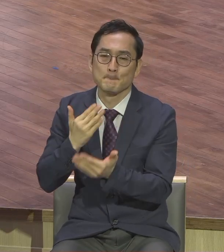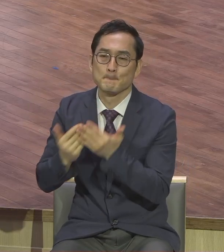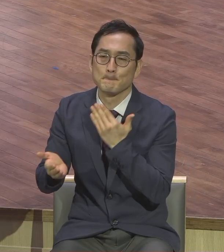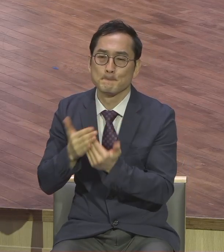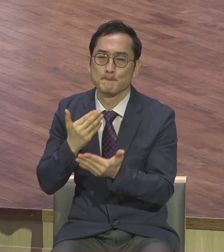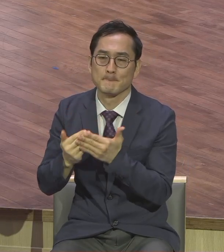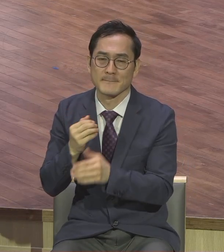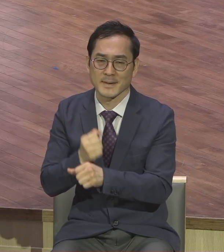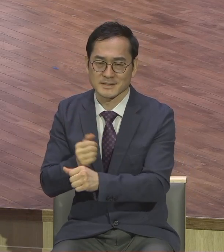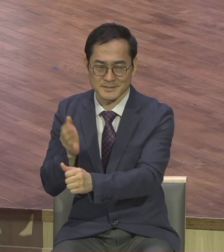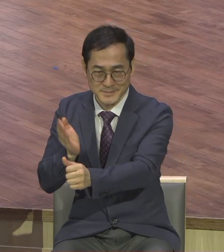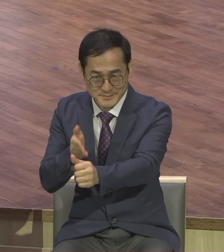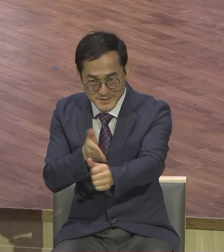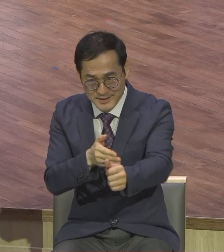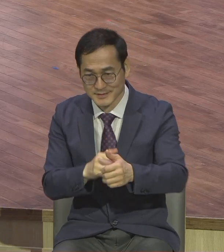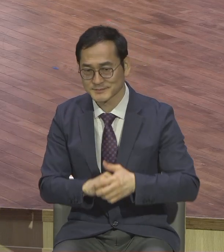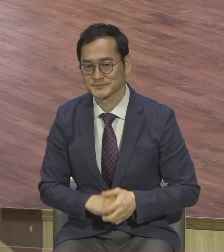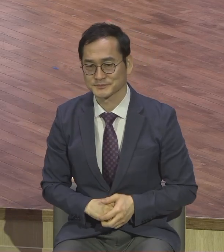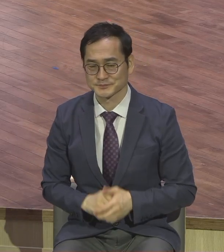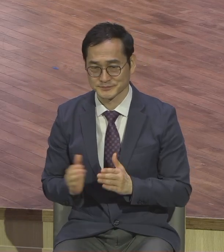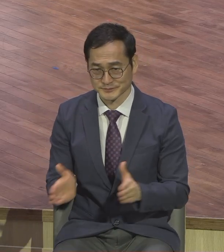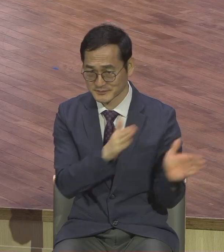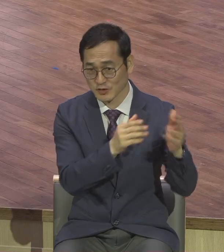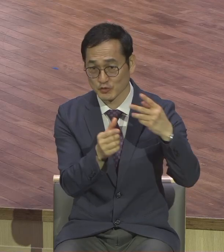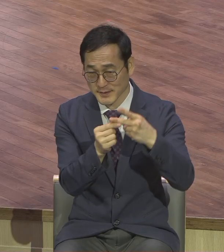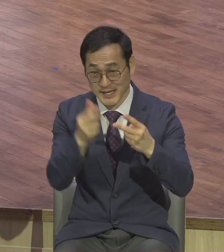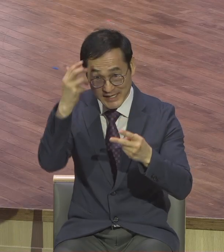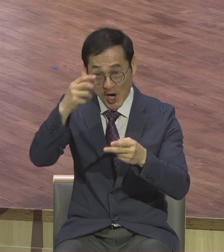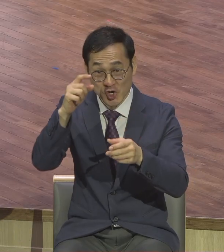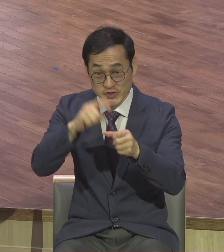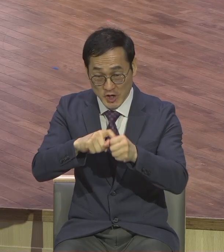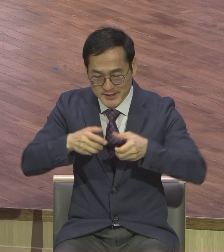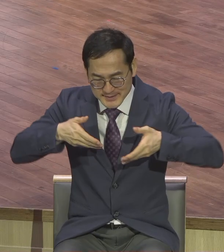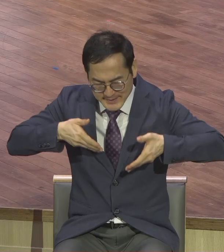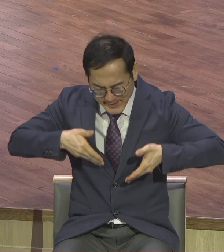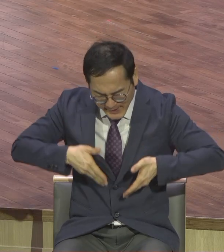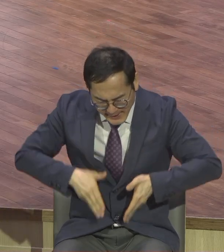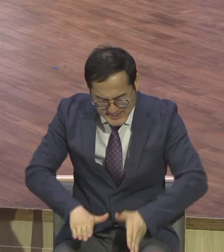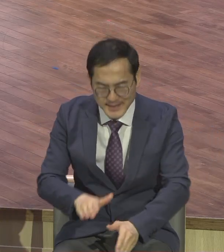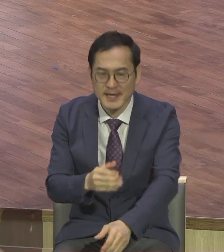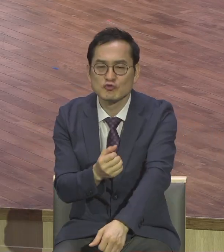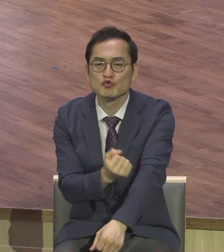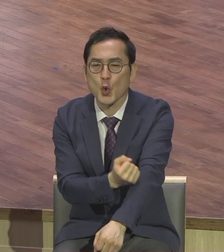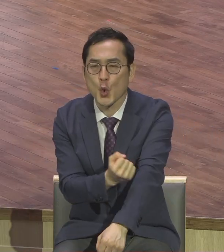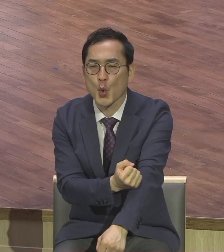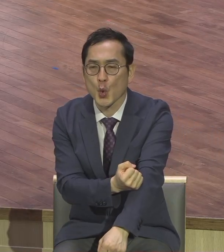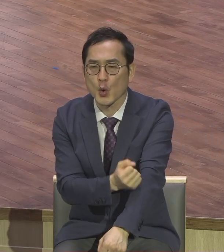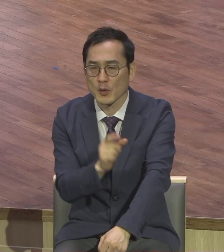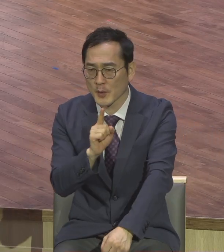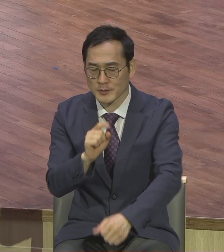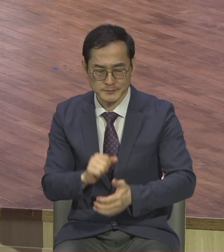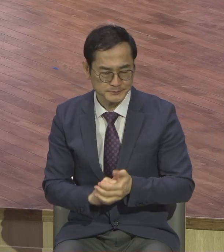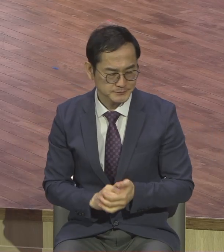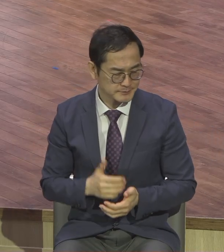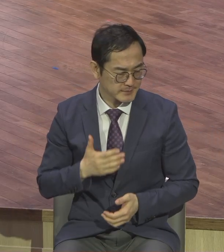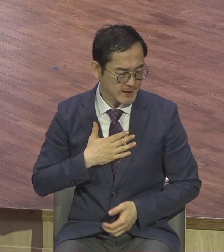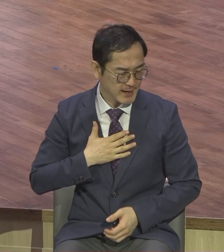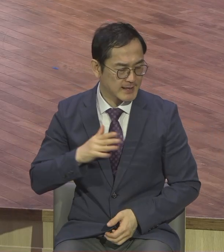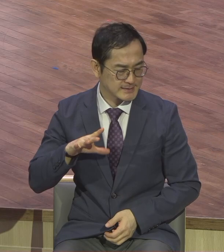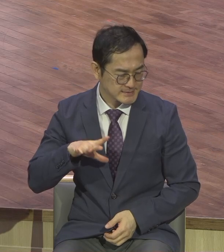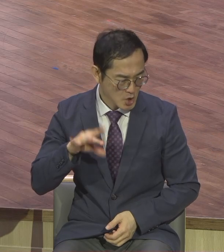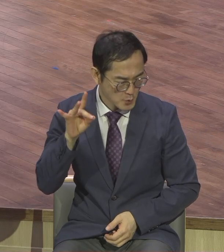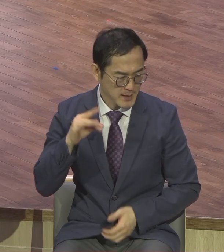두 번째로 영적 해산의 수고입니다. 13절입니다. 내가 처음에